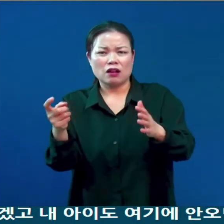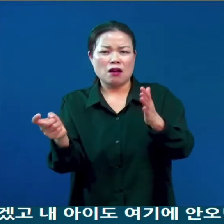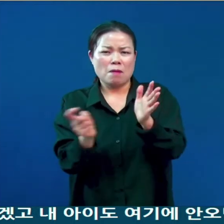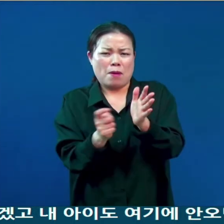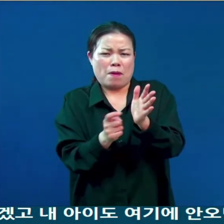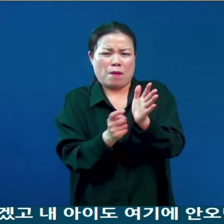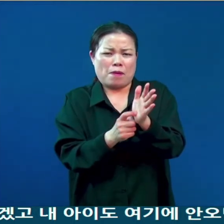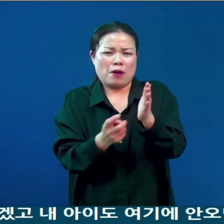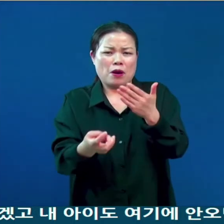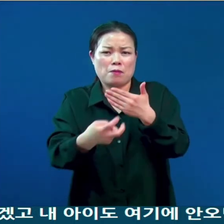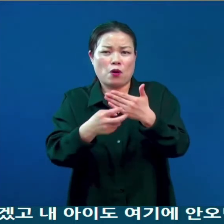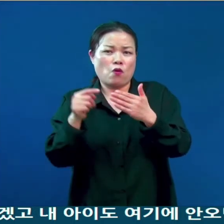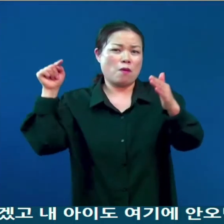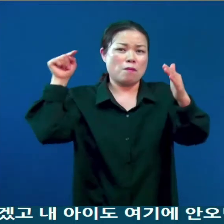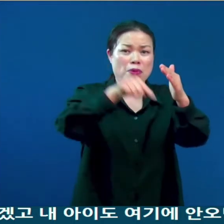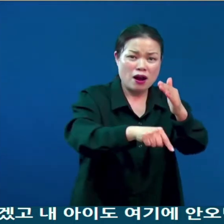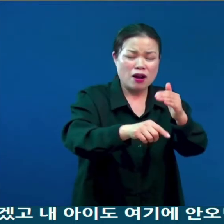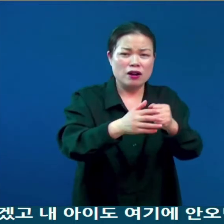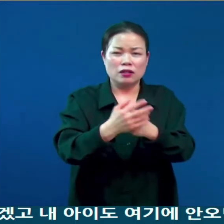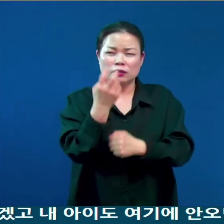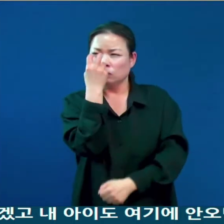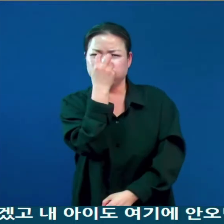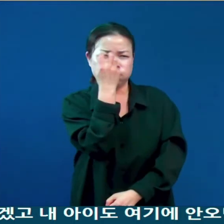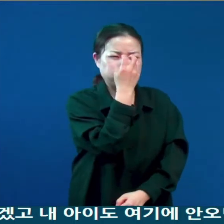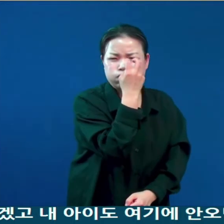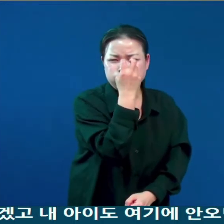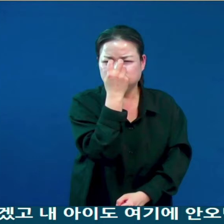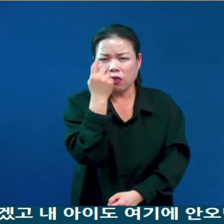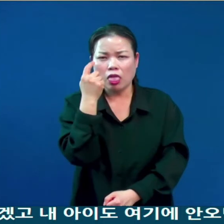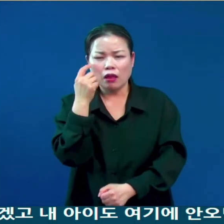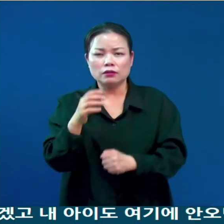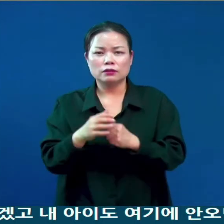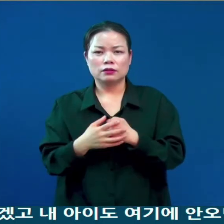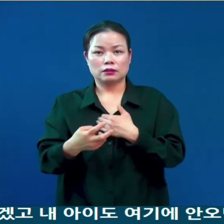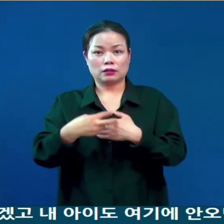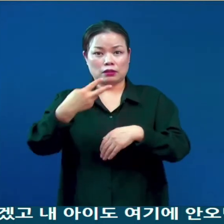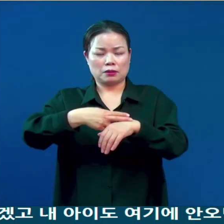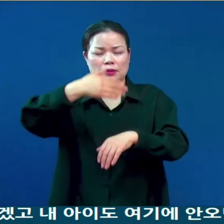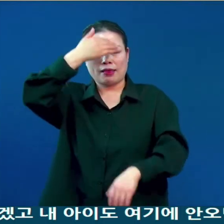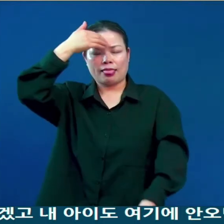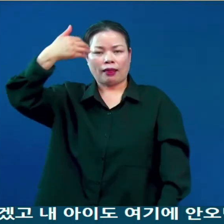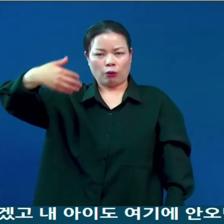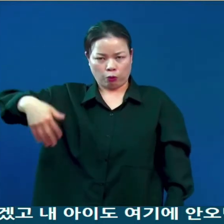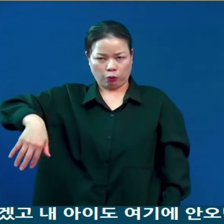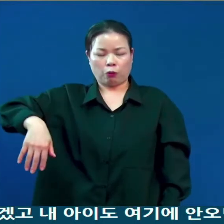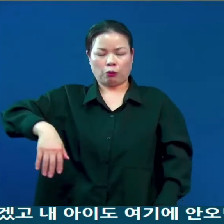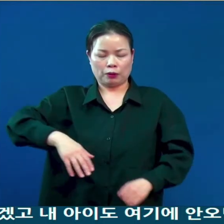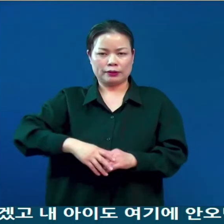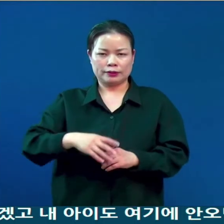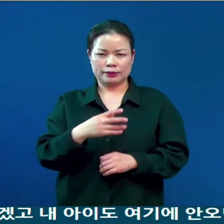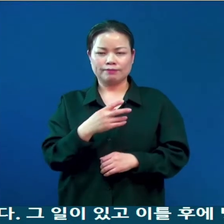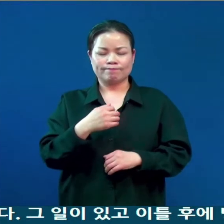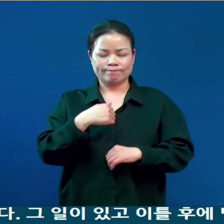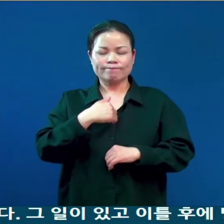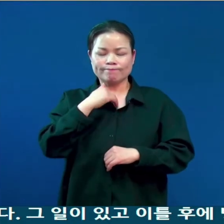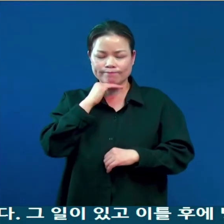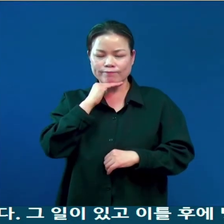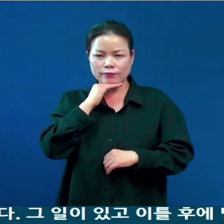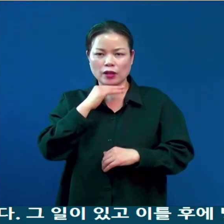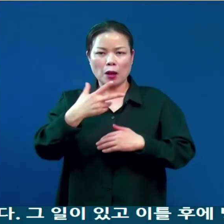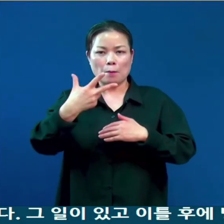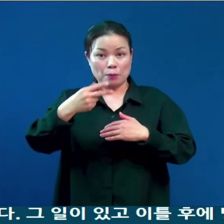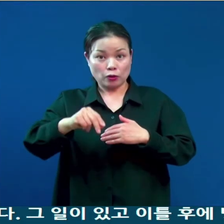이제 당장 병원 달려가가지고 막 검사하고 막 하는데 의사 선생님이 다행히 뭐 그냥 지켜보세요. 이제 변으로